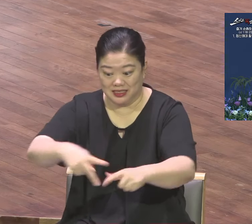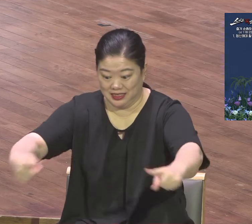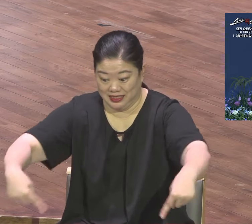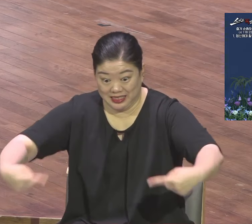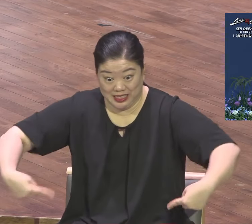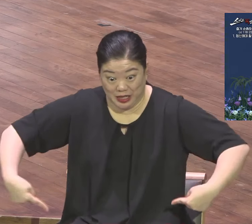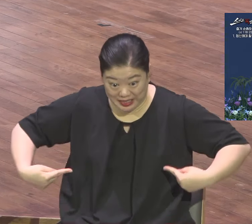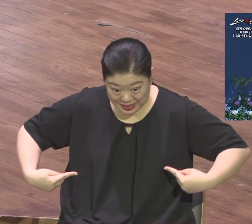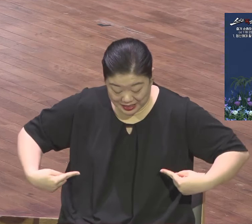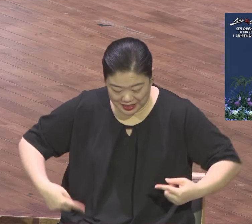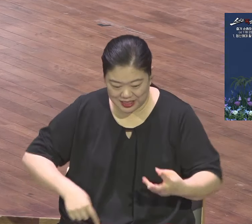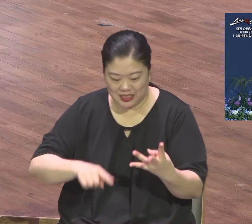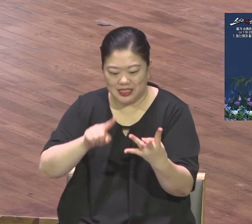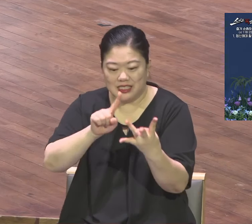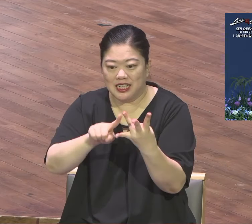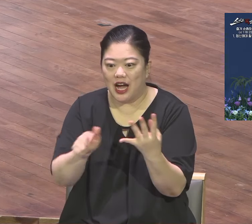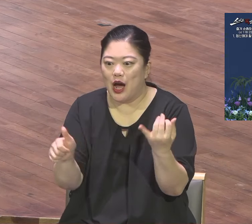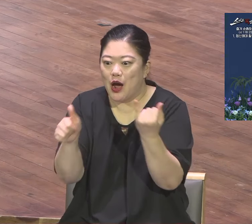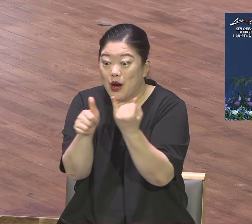연구차로 이제 교회 와서